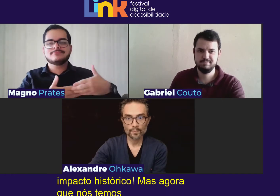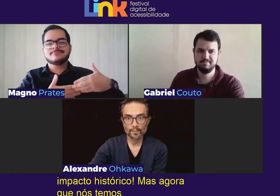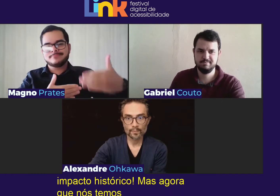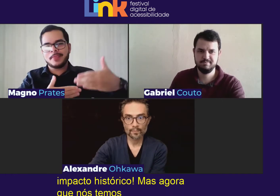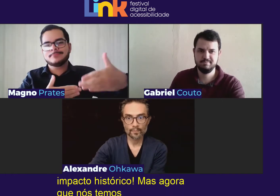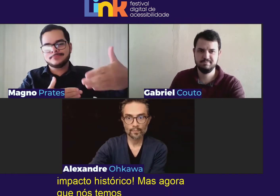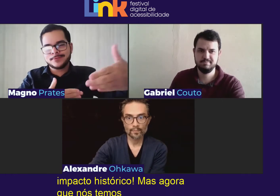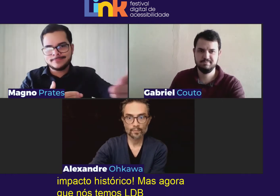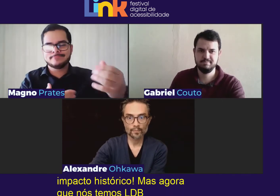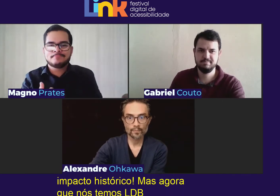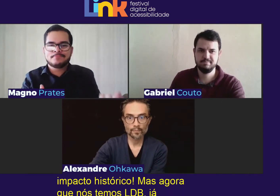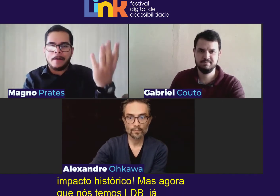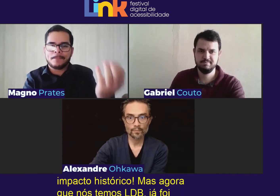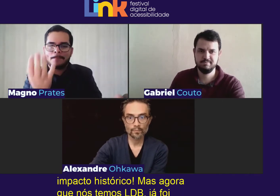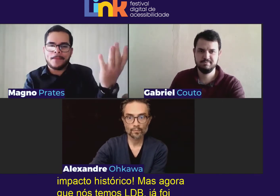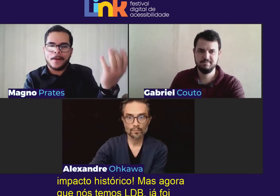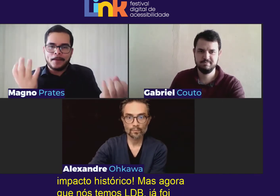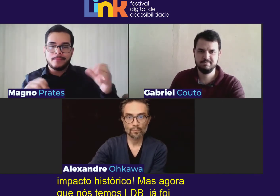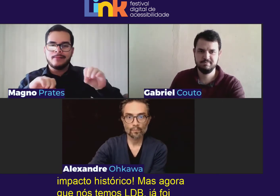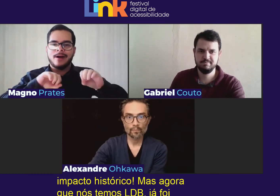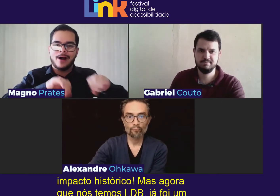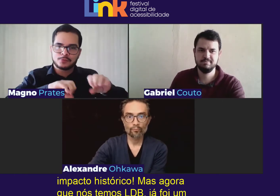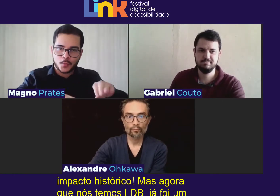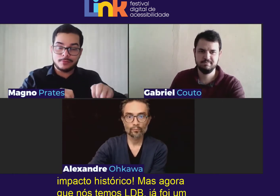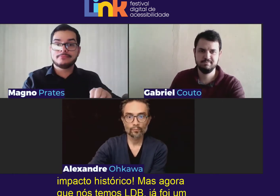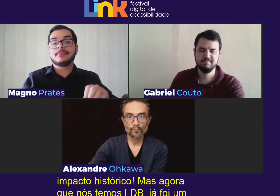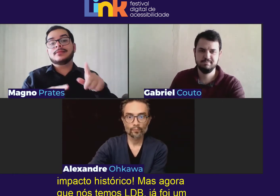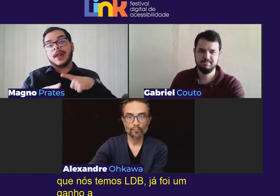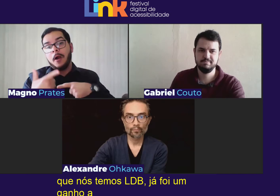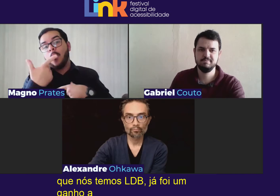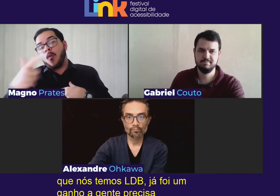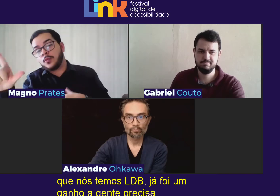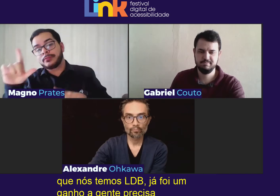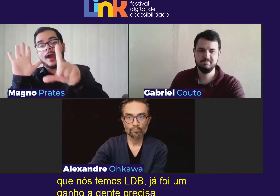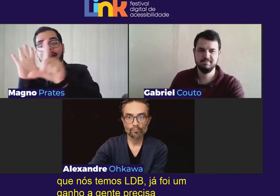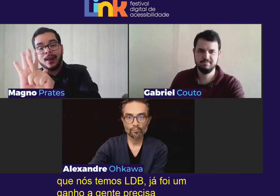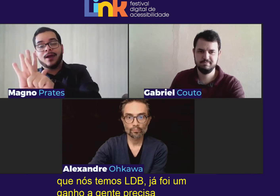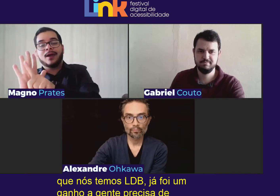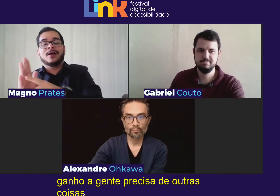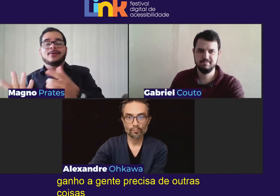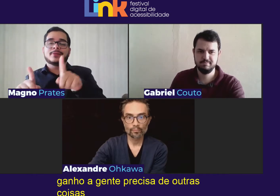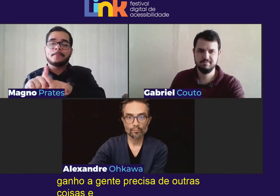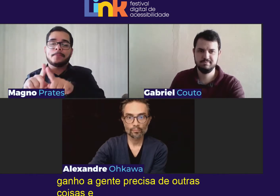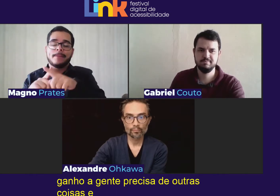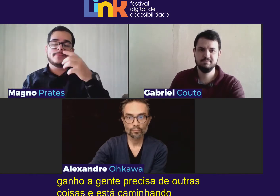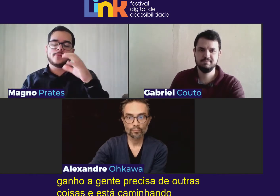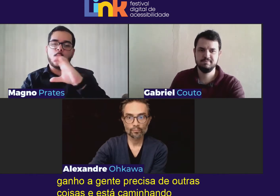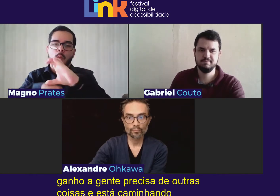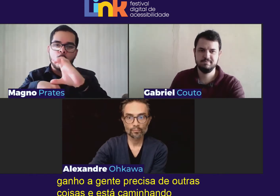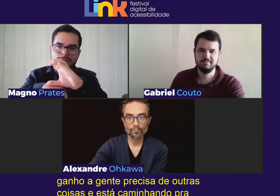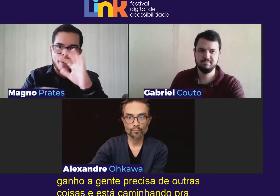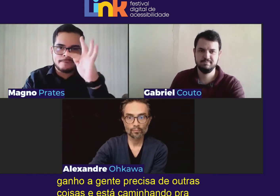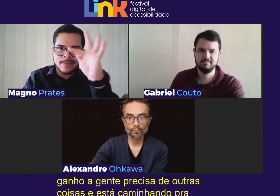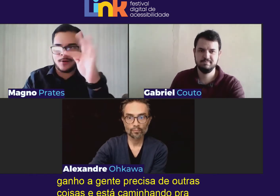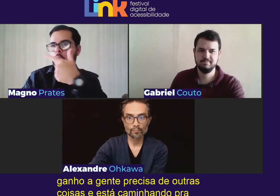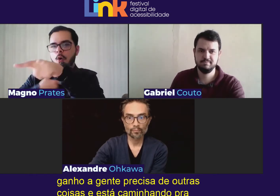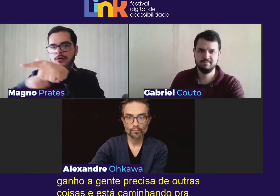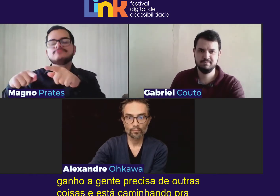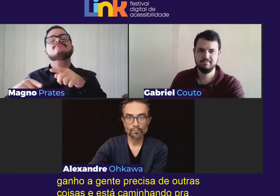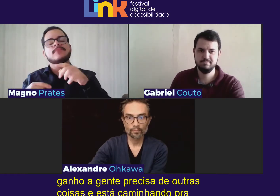de outras coisas. E a gente está caminhando para isso, criando outras formas de ensino, também pensando